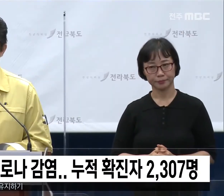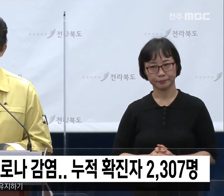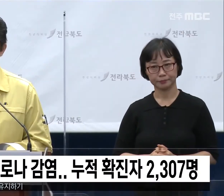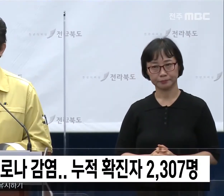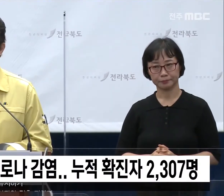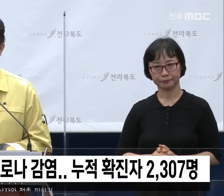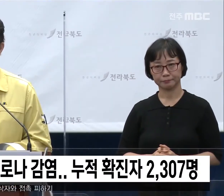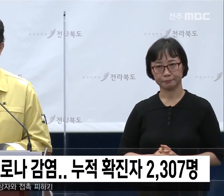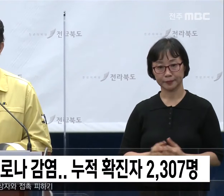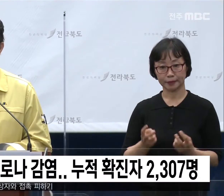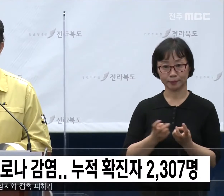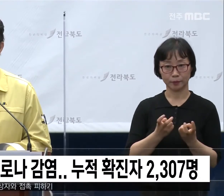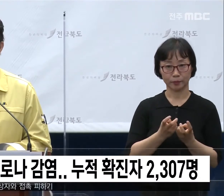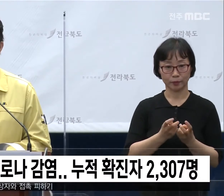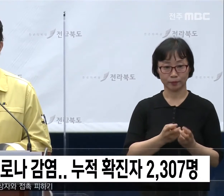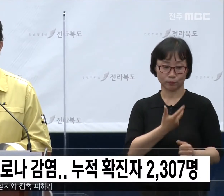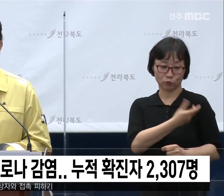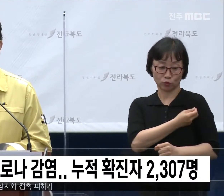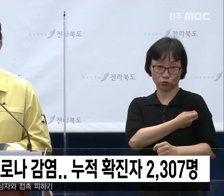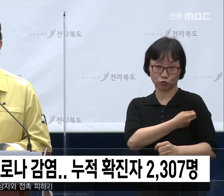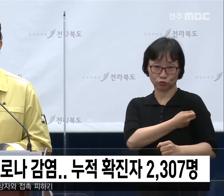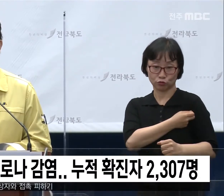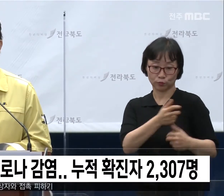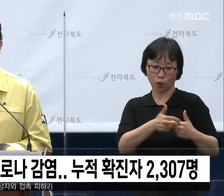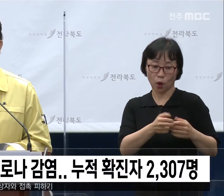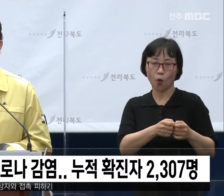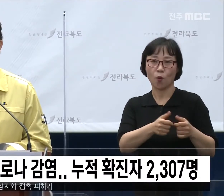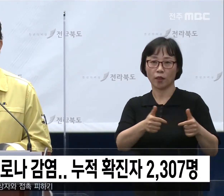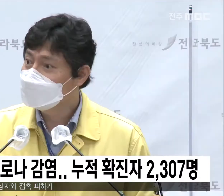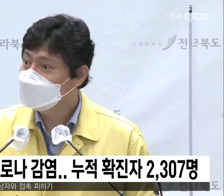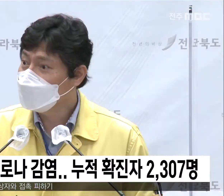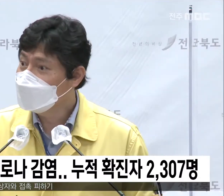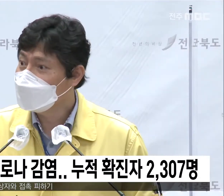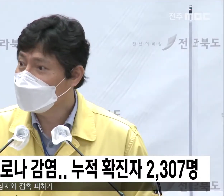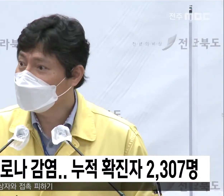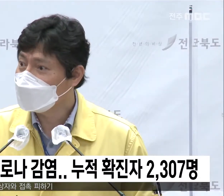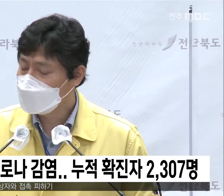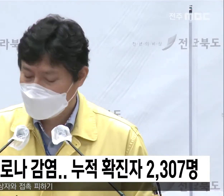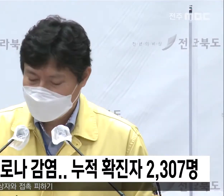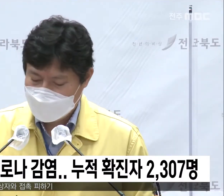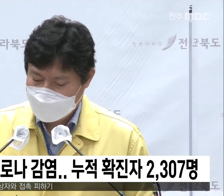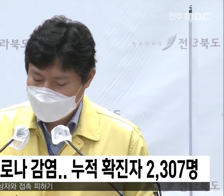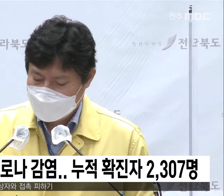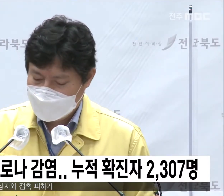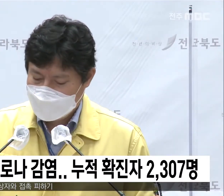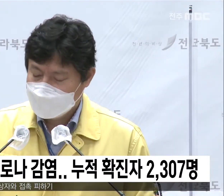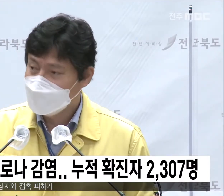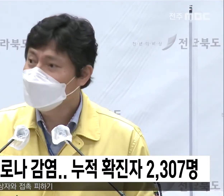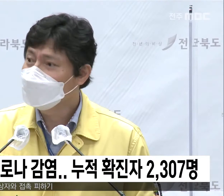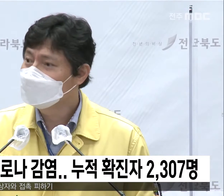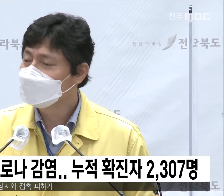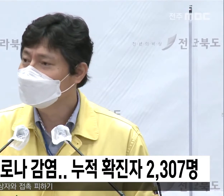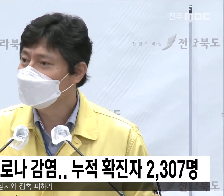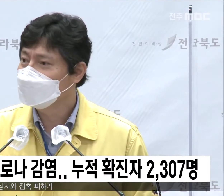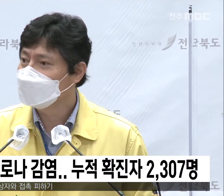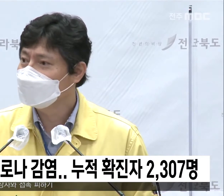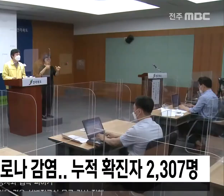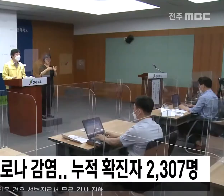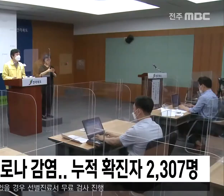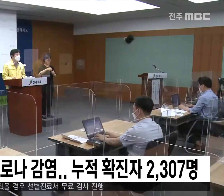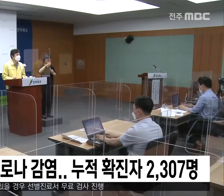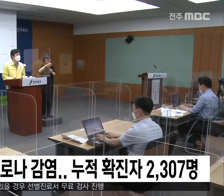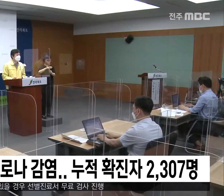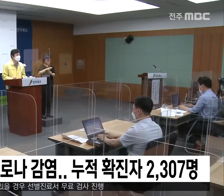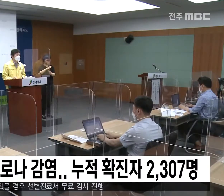응급실 이번 전 검사에서 한병이 확진 됐고 기존 확증 자와 적 족한 2명의 양성 판정을 받아 역학 조사가